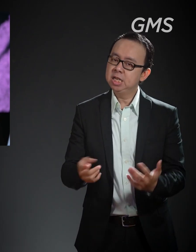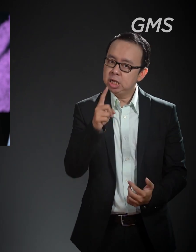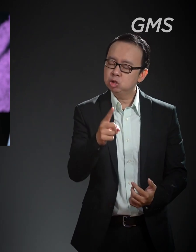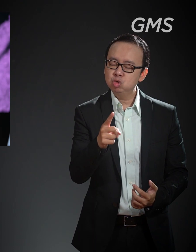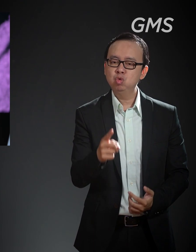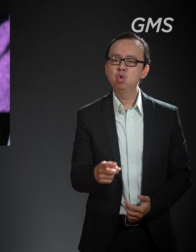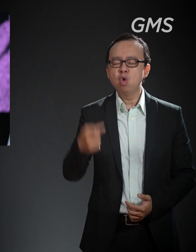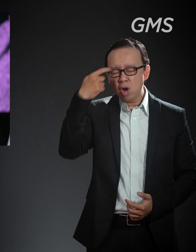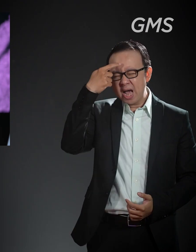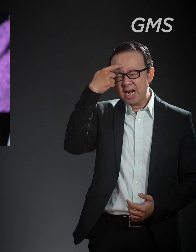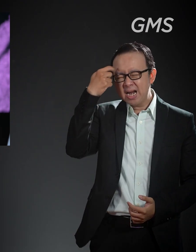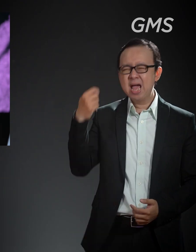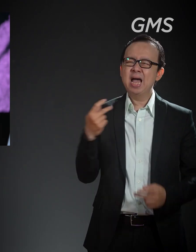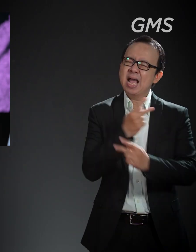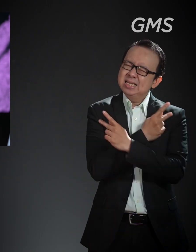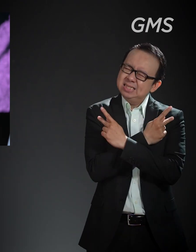Kita memberi karena cinta.